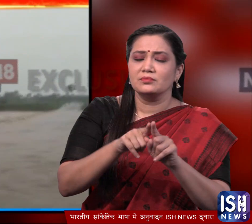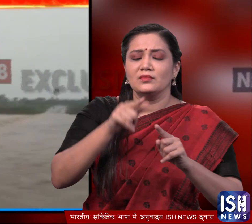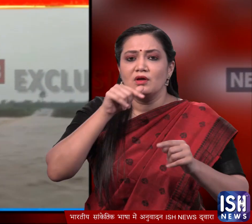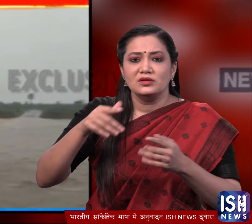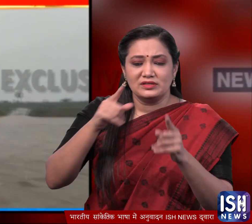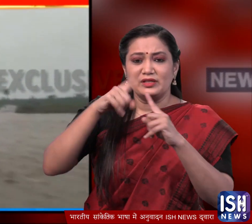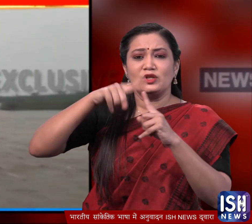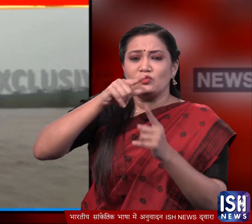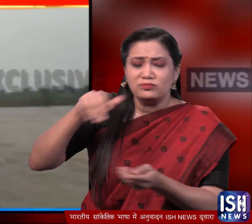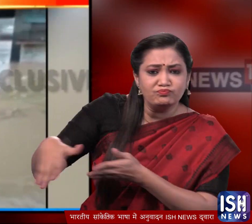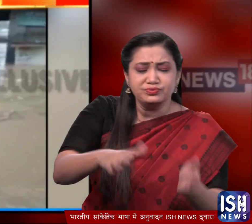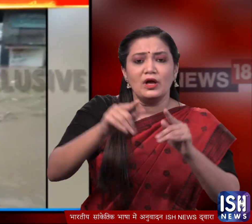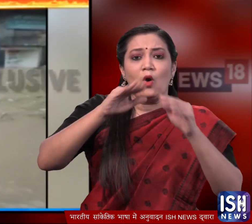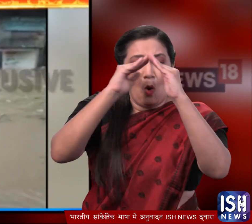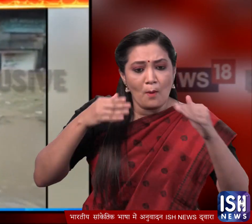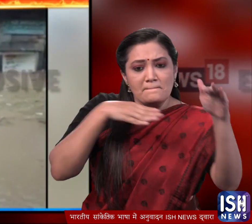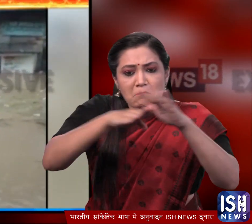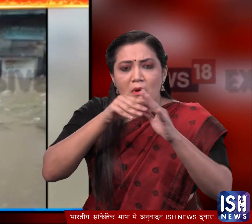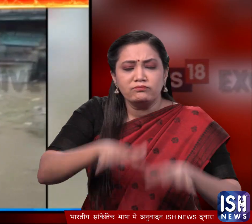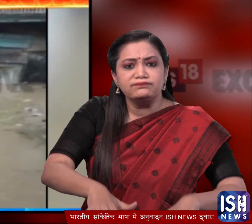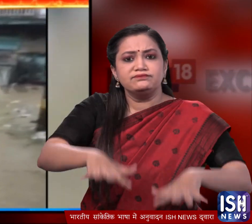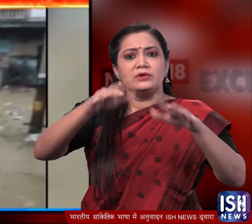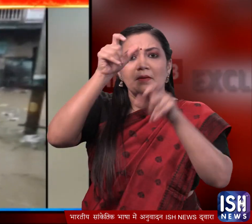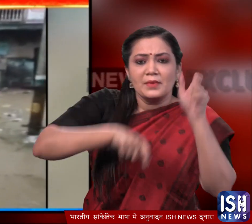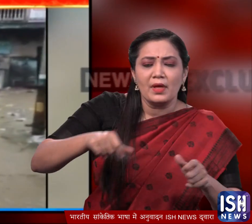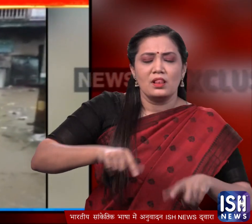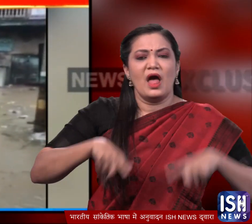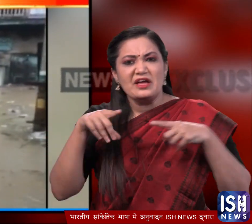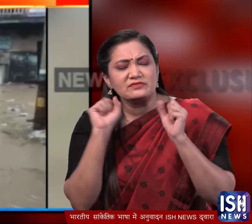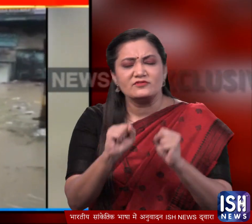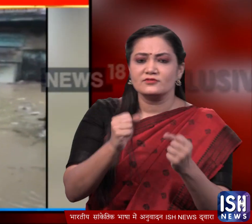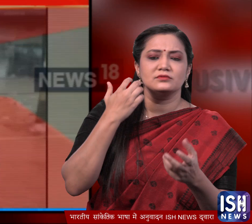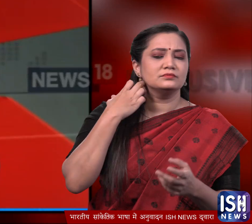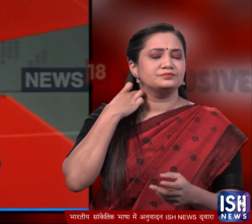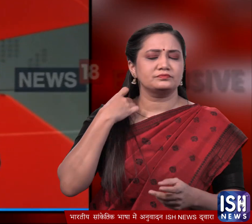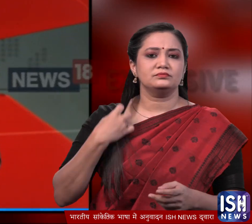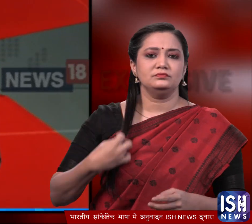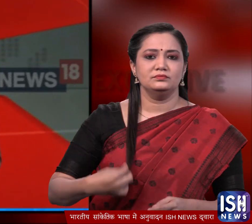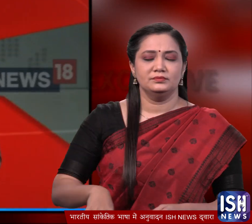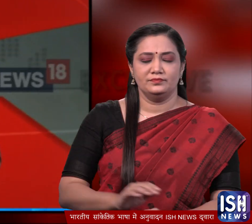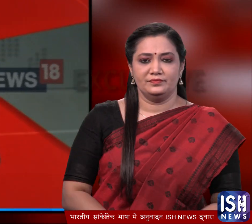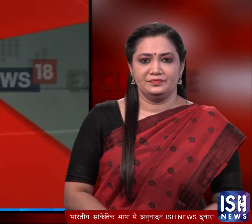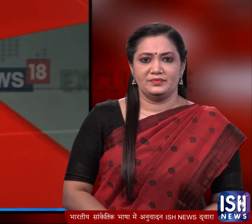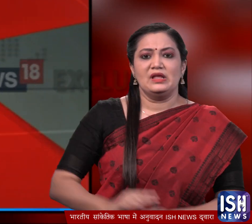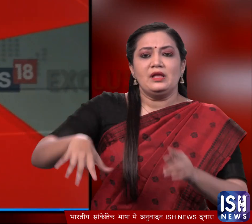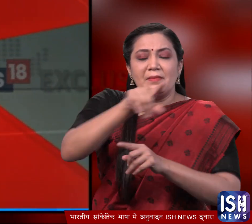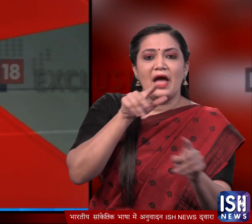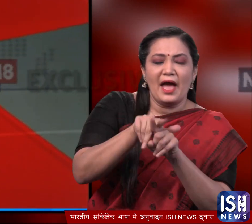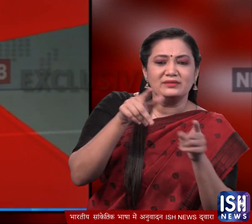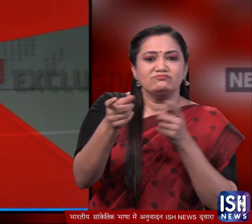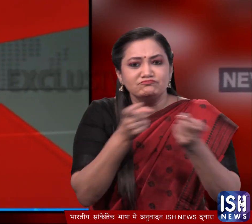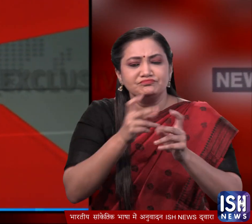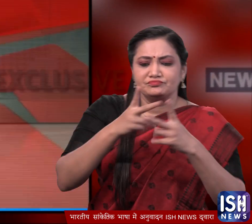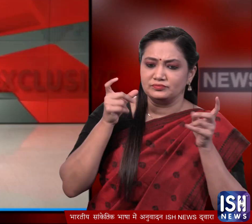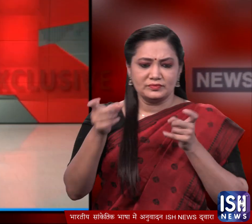उफान पर आई तीतूर नदी का पानी रिहायशी इलाकों में घुसने से लोगों की परेशानी बढ़ गई, जिसे देखते हुए इन जिलों में प्रशासन भी अलर्ट हो